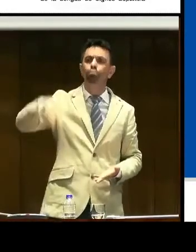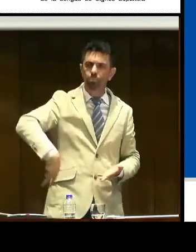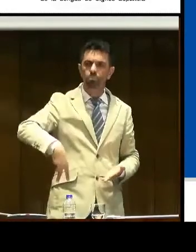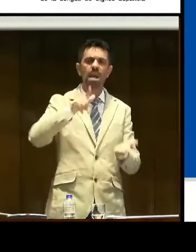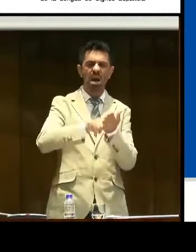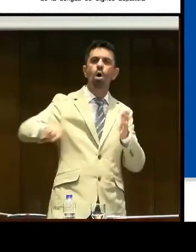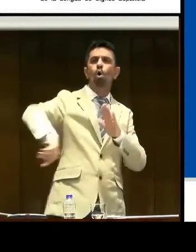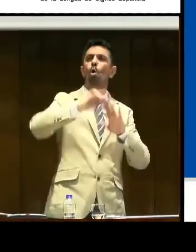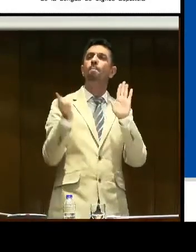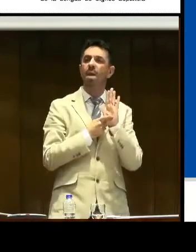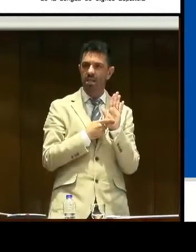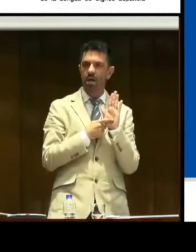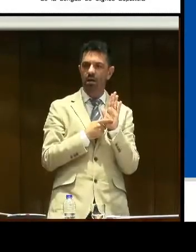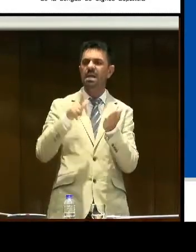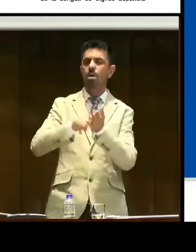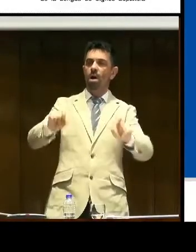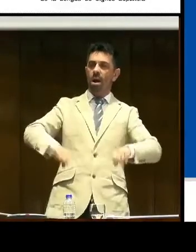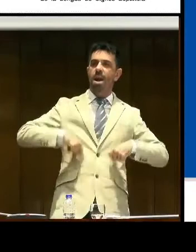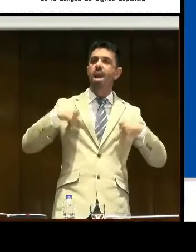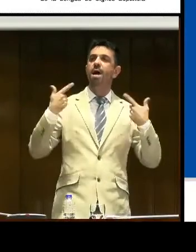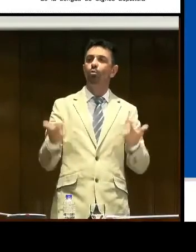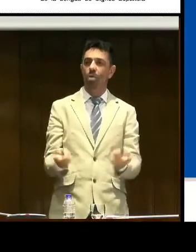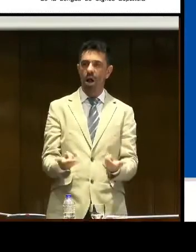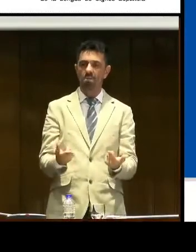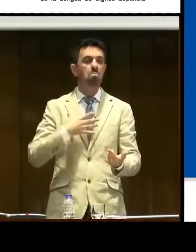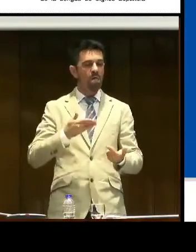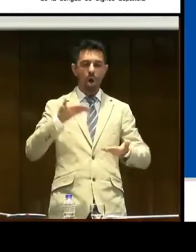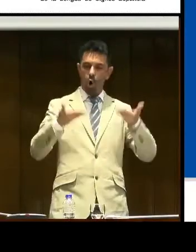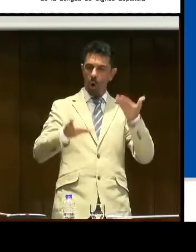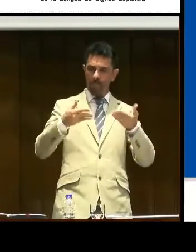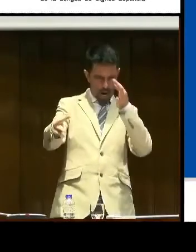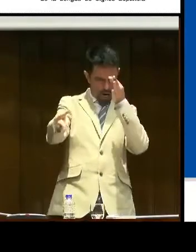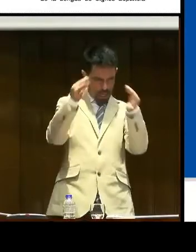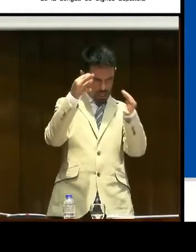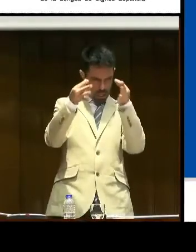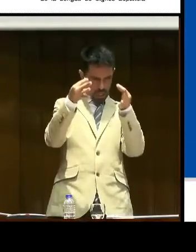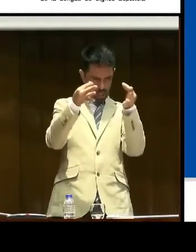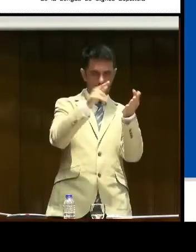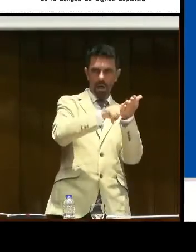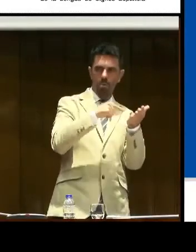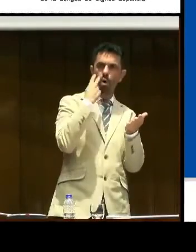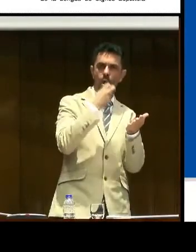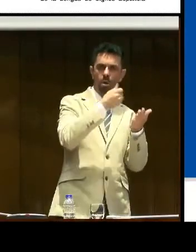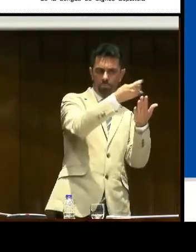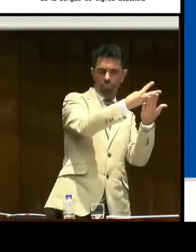Su condición de lenguas naturales, comparables con detalle con las lenguas